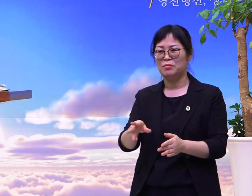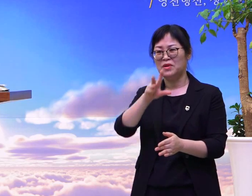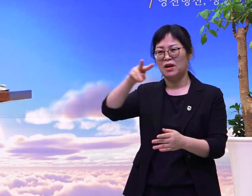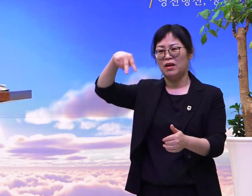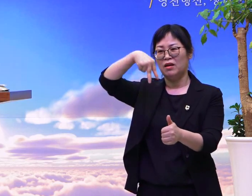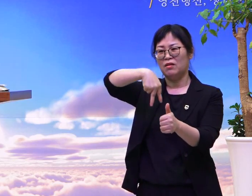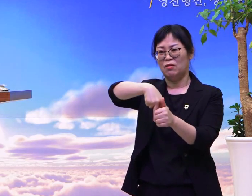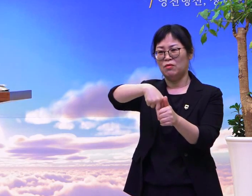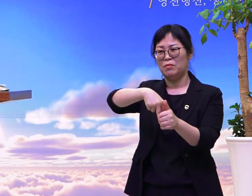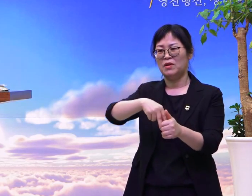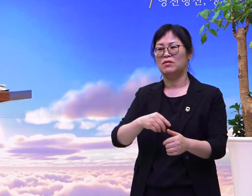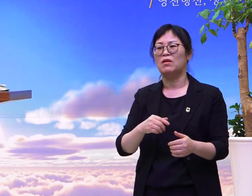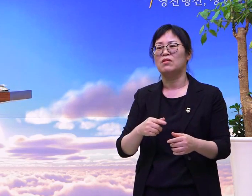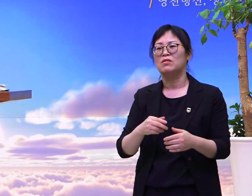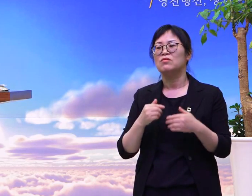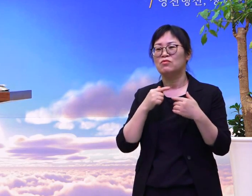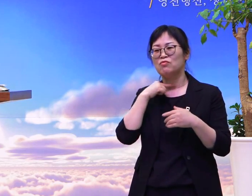순교하기까지 했습니다.